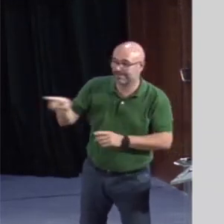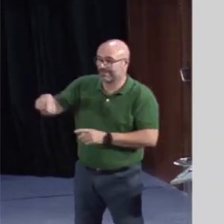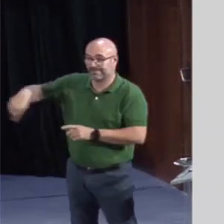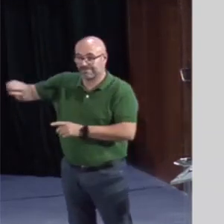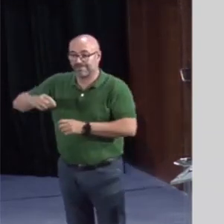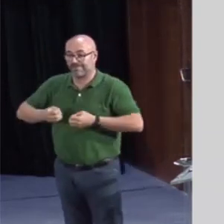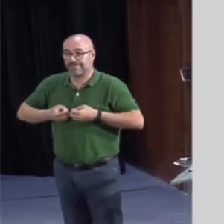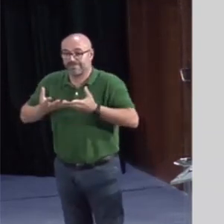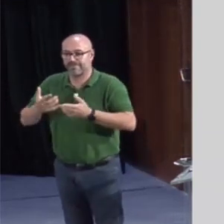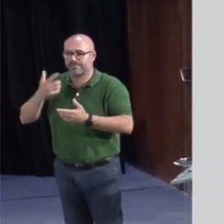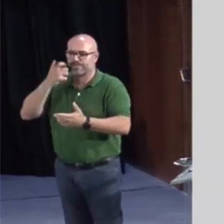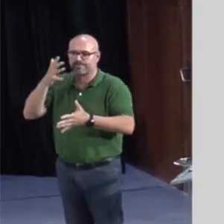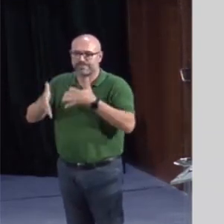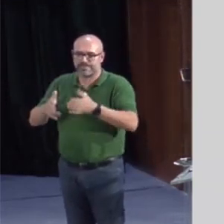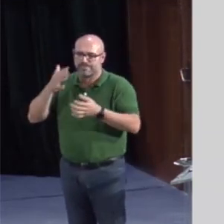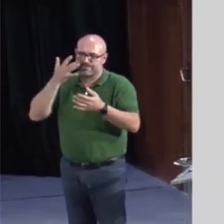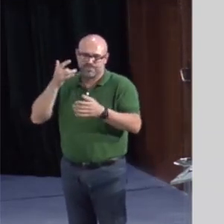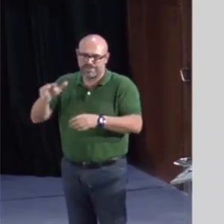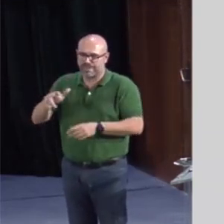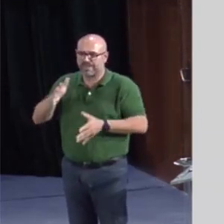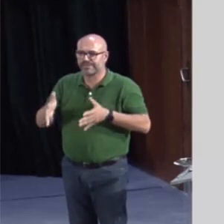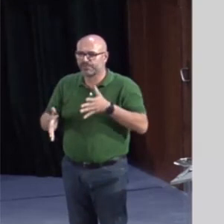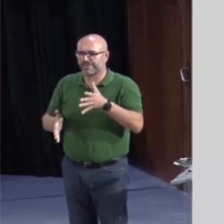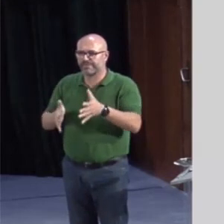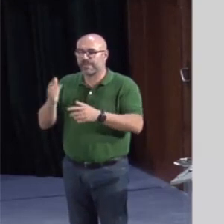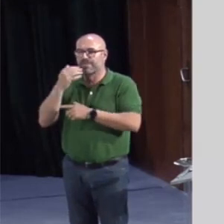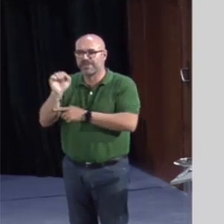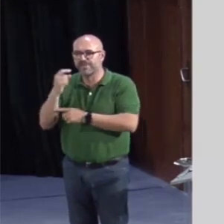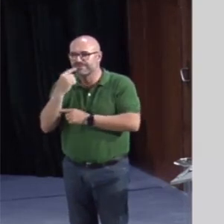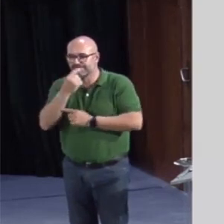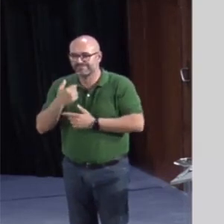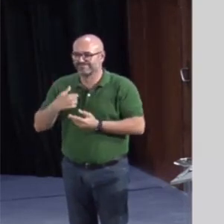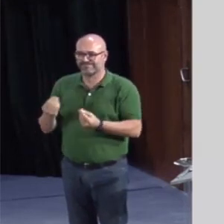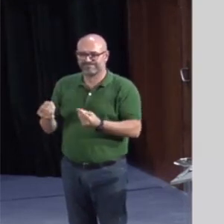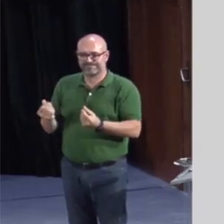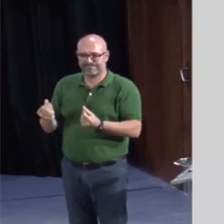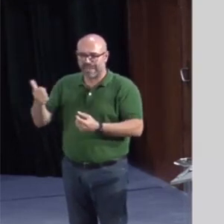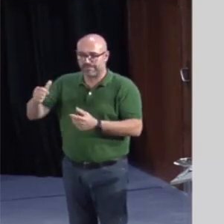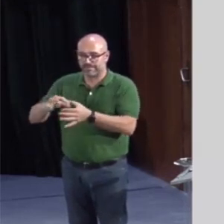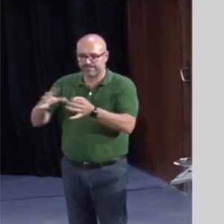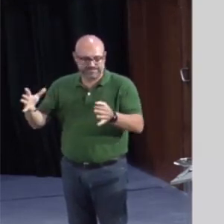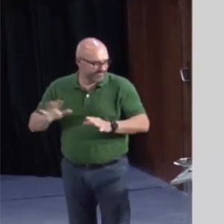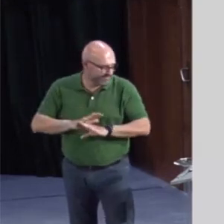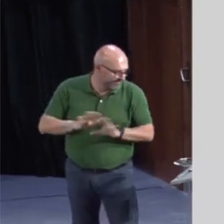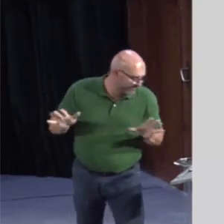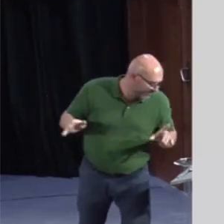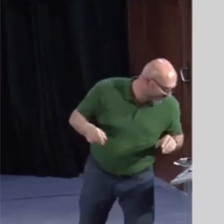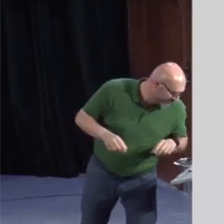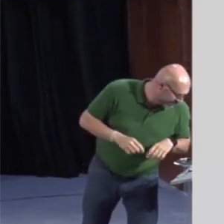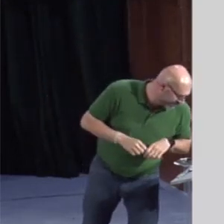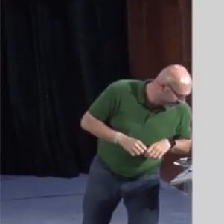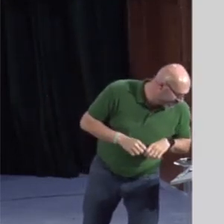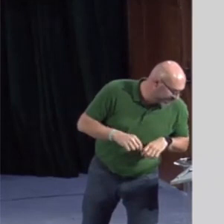sus producciones estaban muy influenciadas por dicha lengua. Las estructuras de los textos